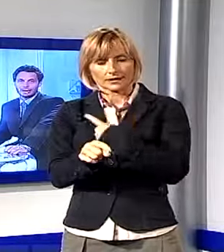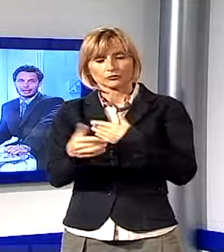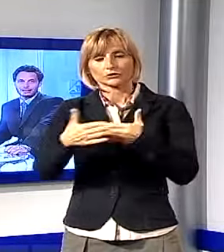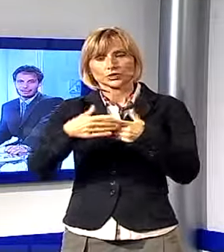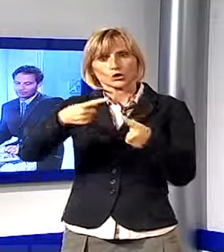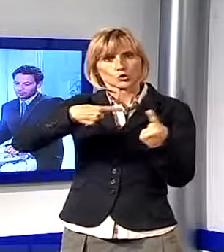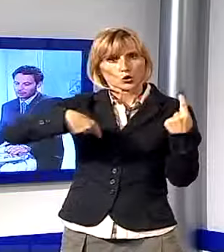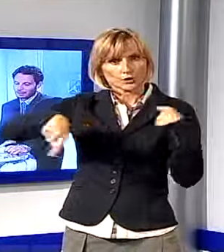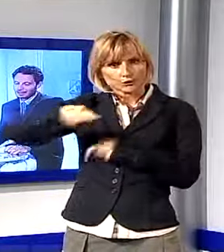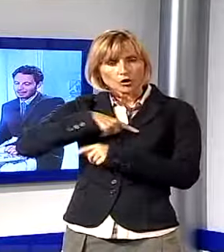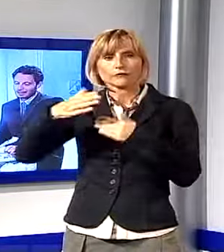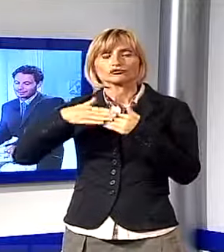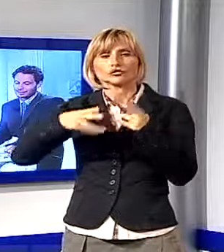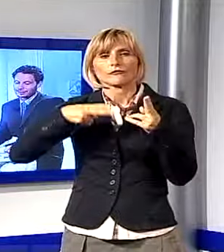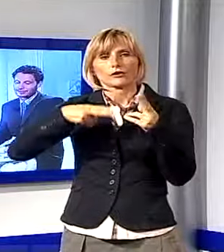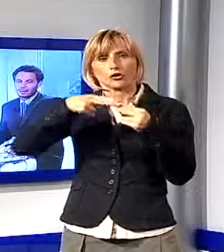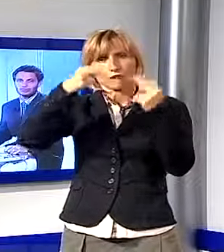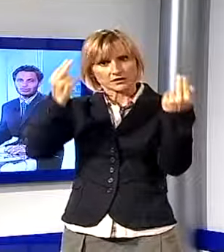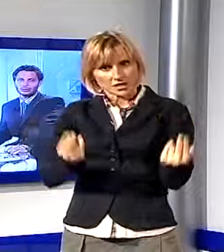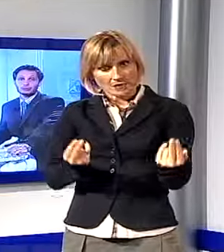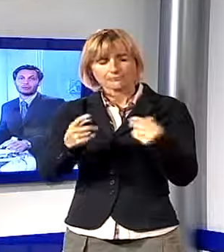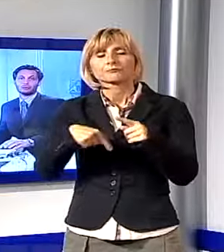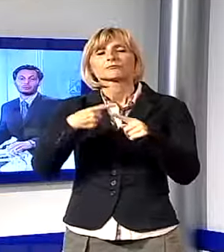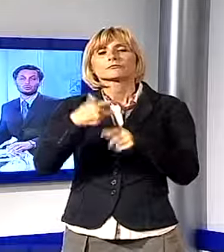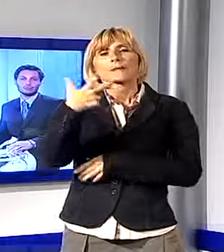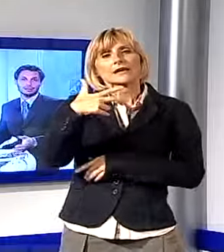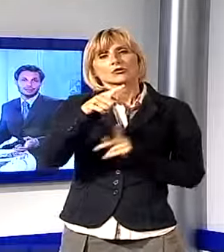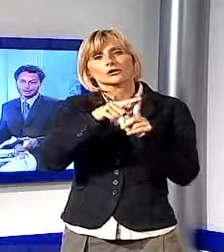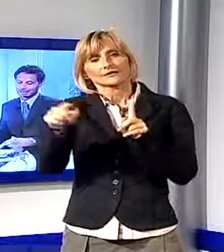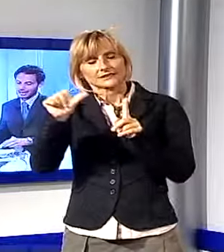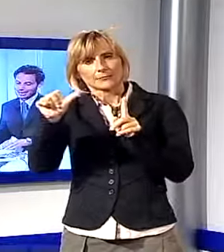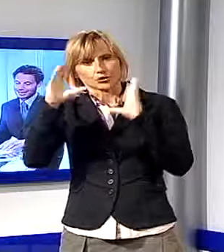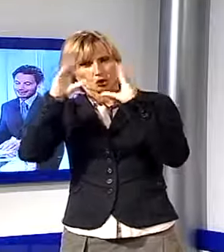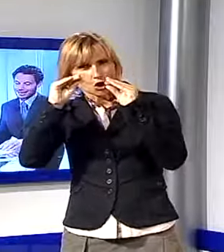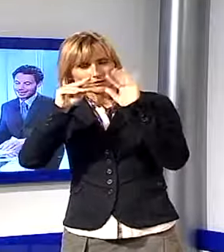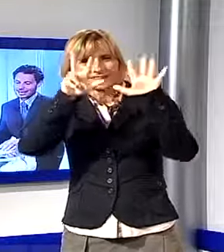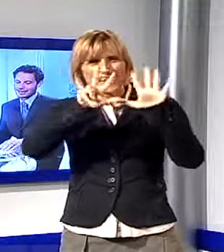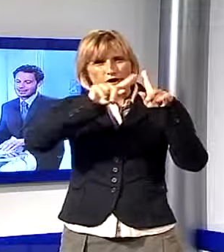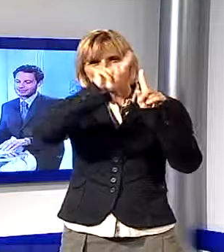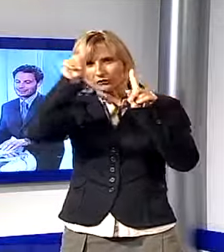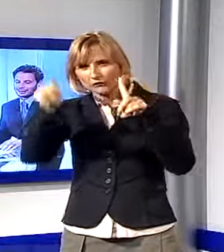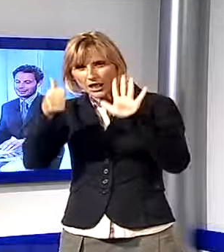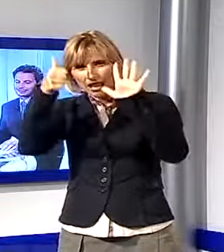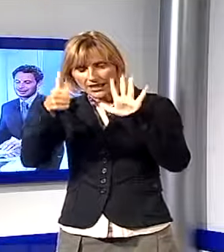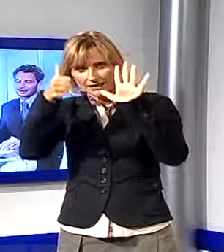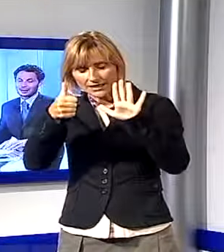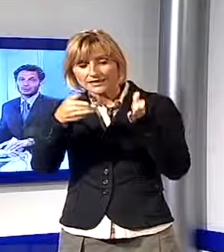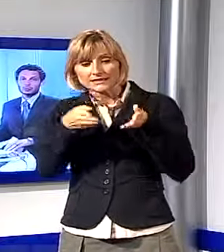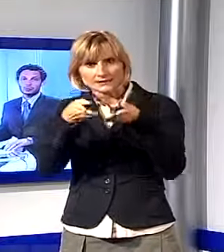il cavalca ferrovia. Da mercoledì a sabato in orario notturno dalle 20 alle 6 la strada sarà chiusa.